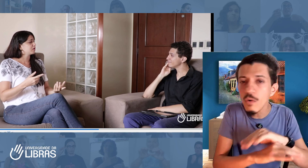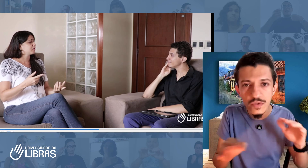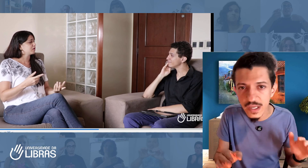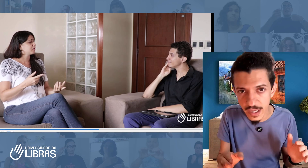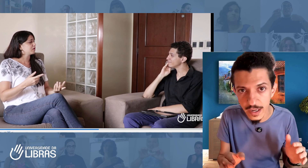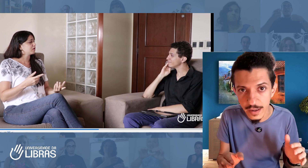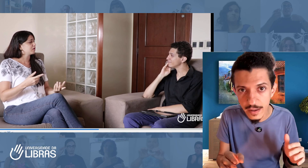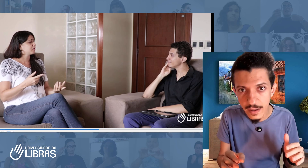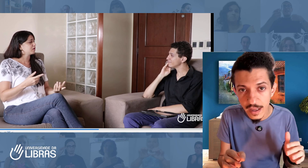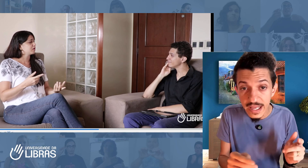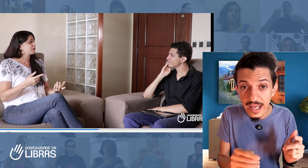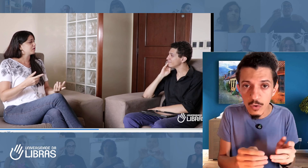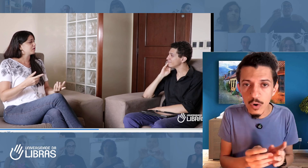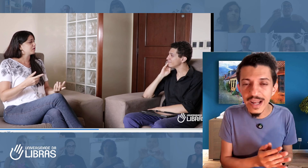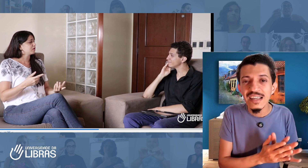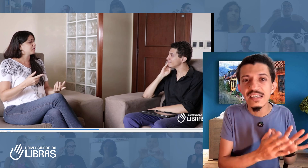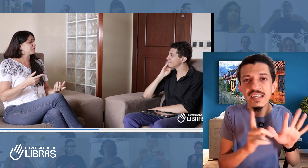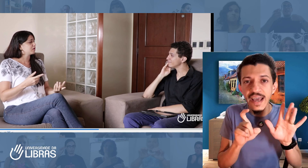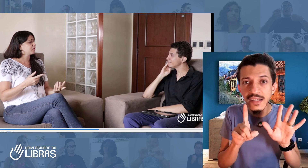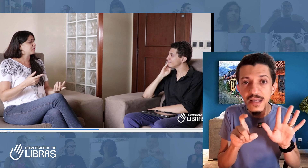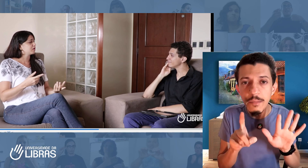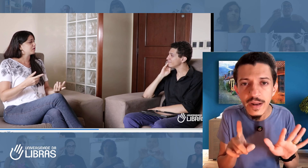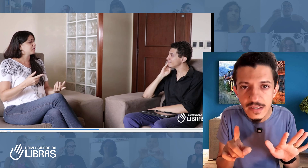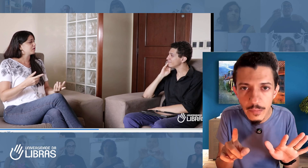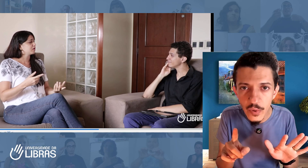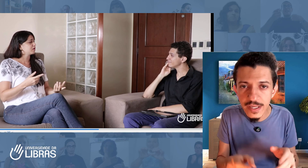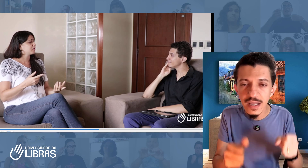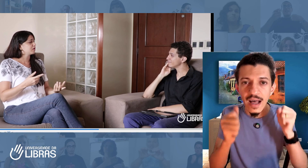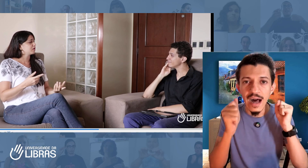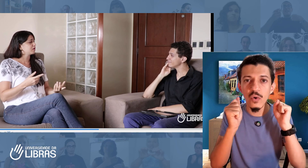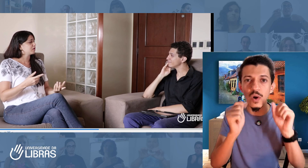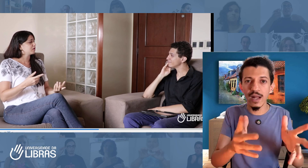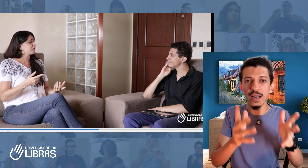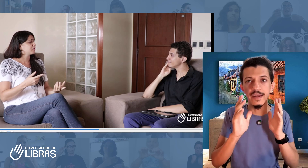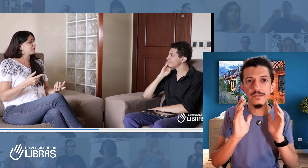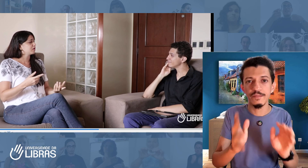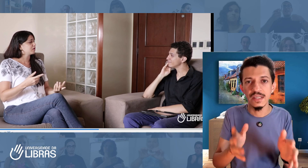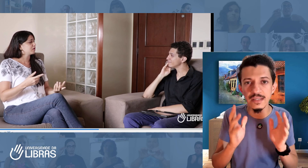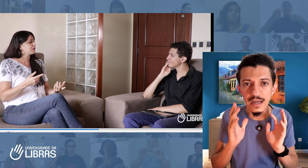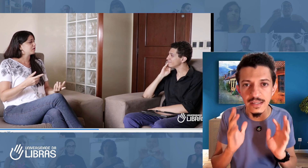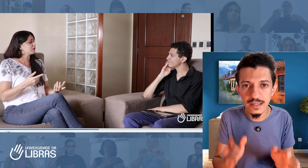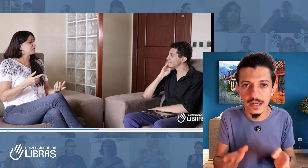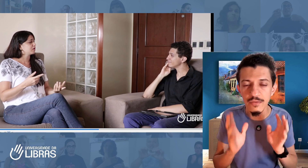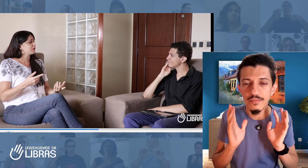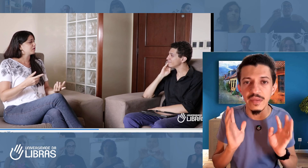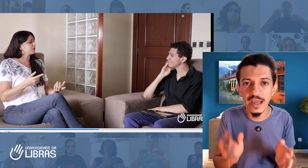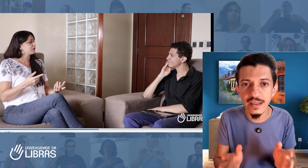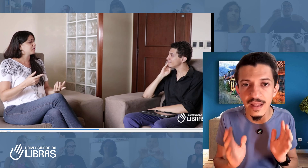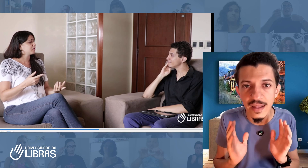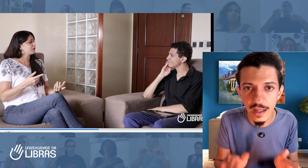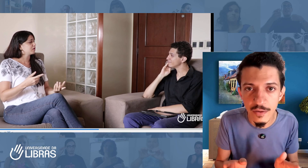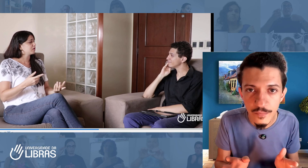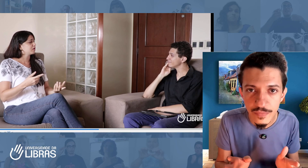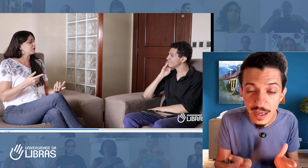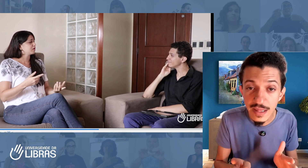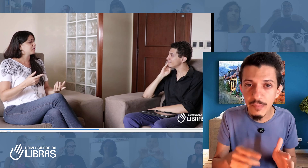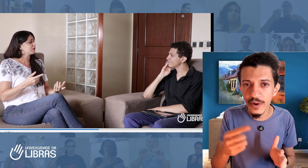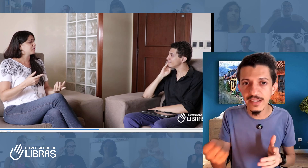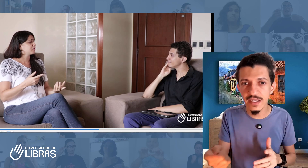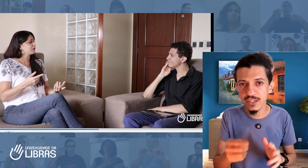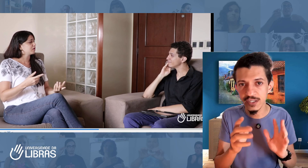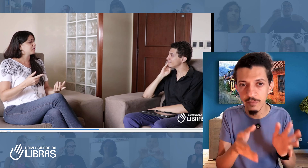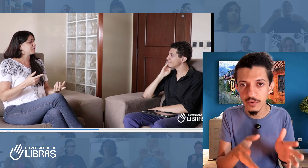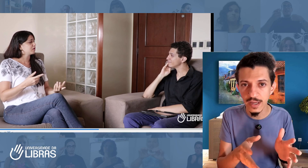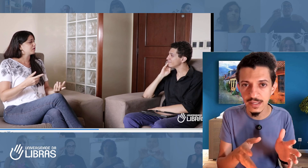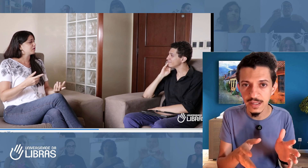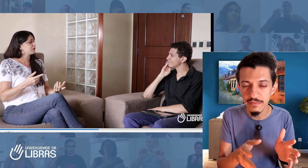não conseguia. E agora, 6 semanas depois, a Luana lê, sinalizando, me entendendo. E depois que a